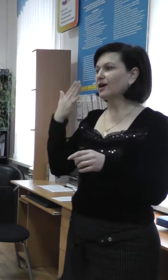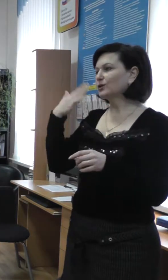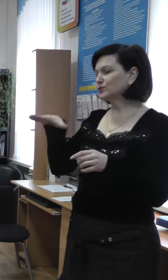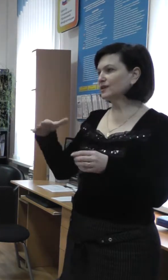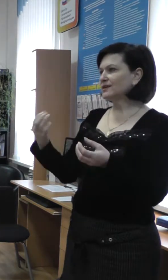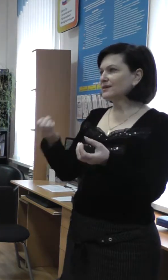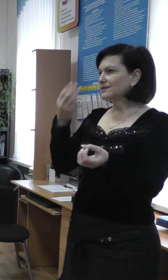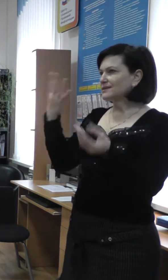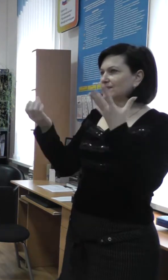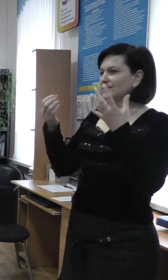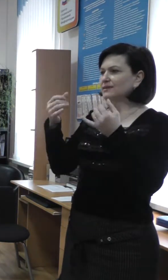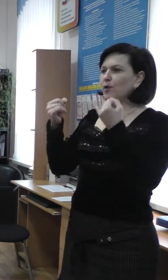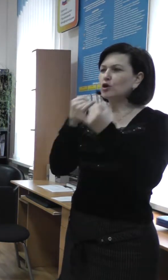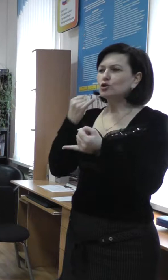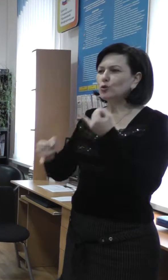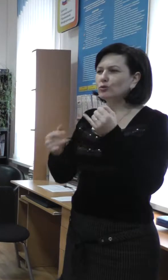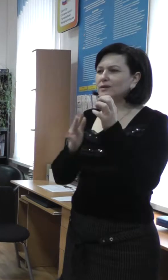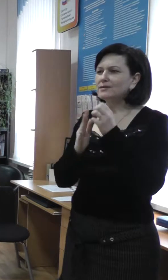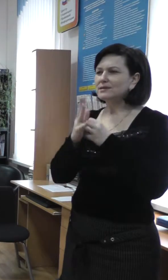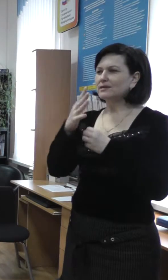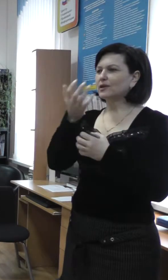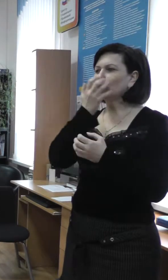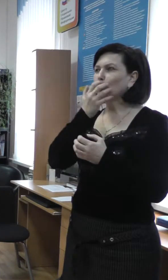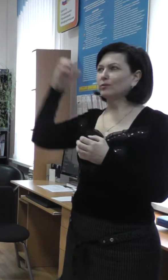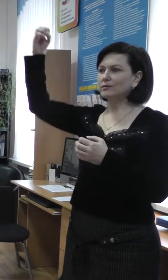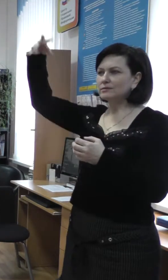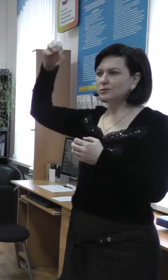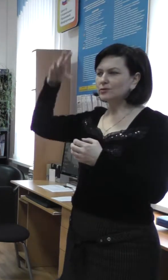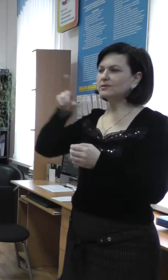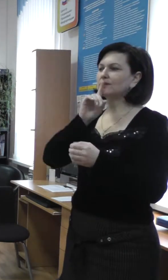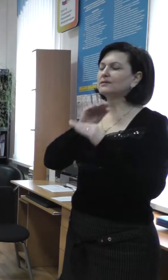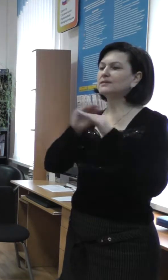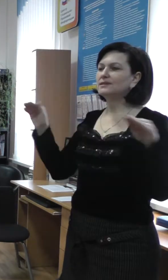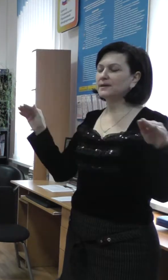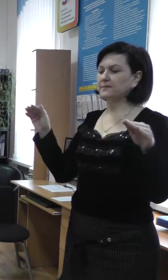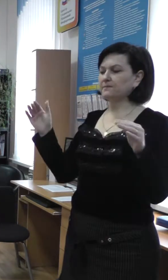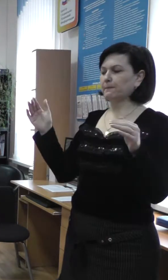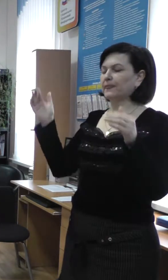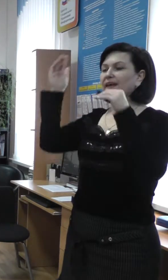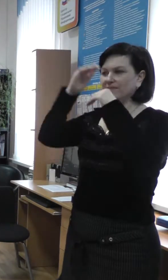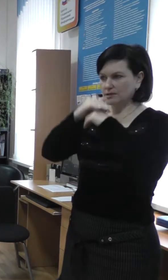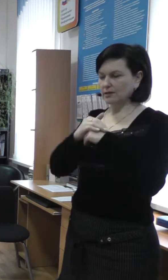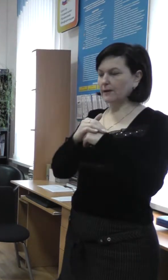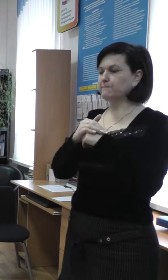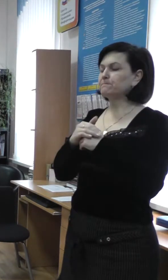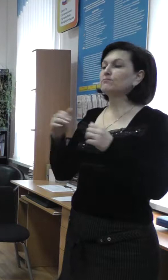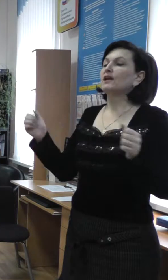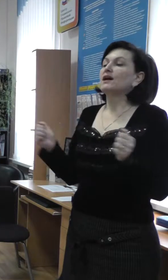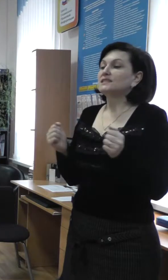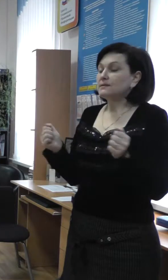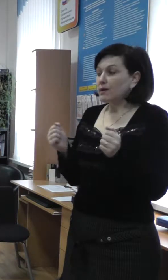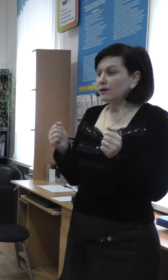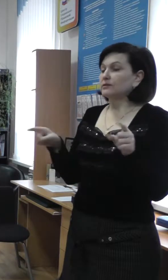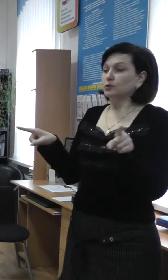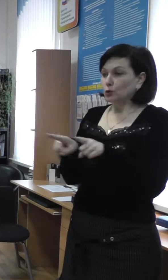Слегка желтеющая зелень, теплые солнечные дни и тихие, полные нежного великолепия вечера. А зима,